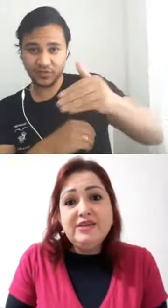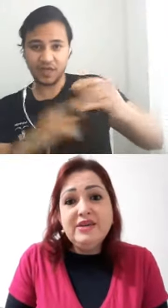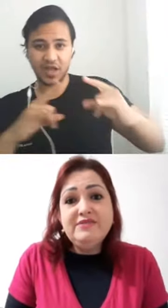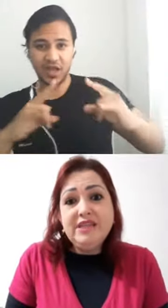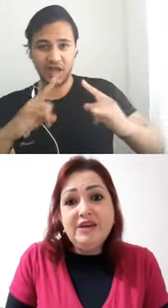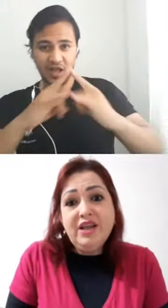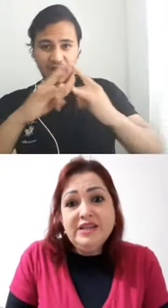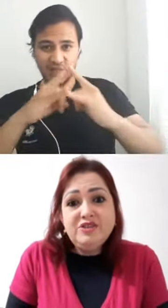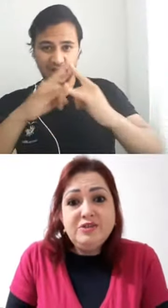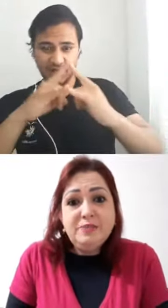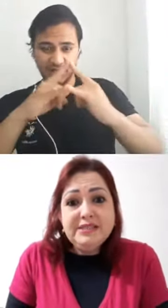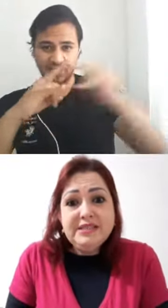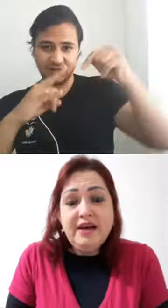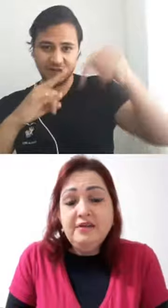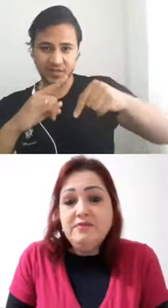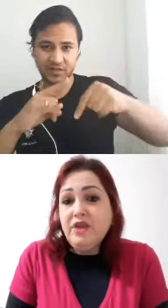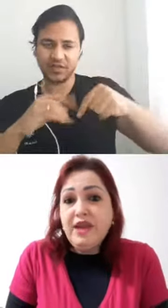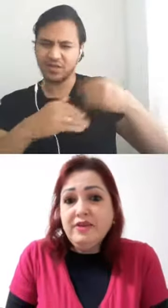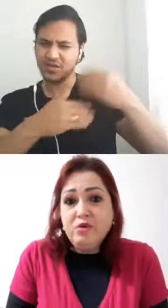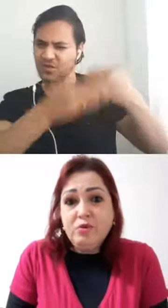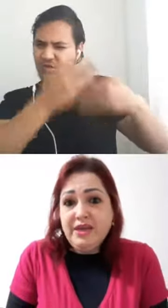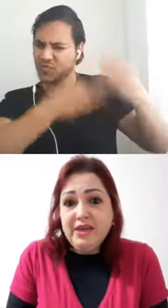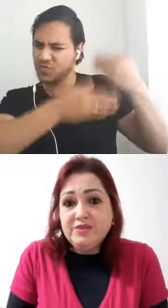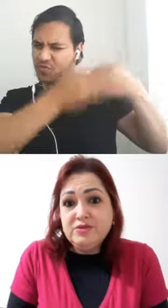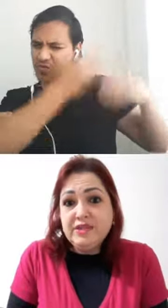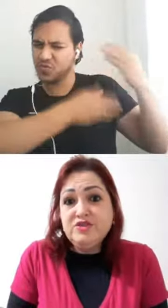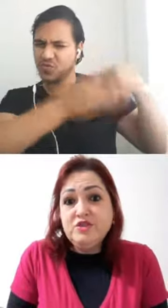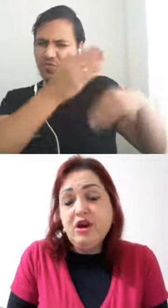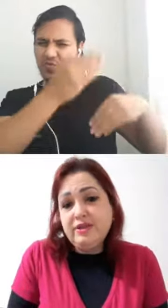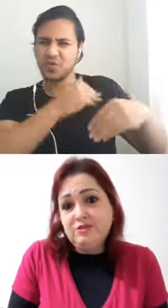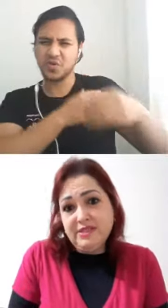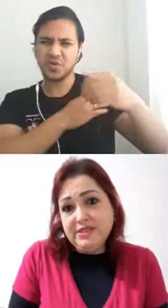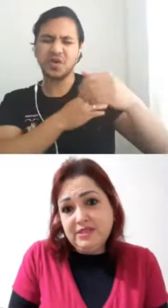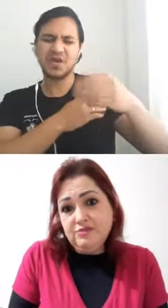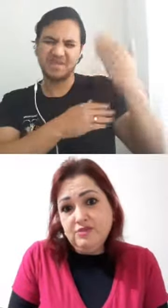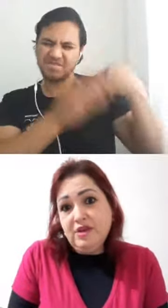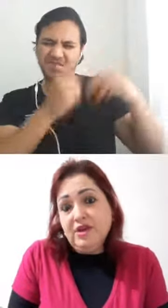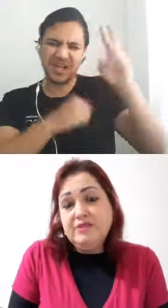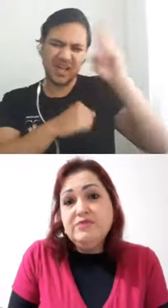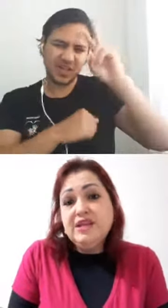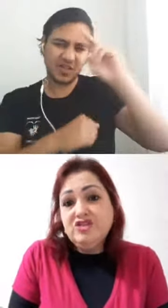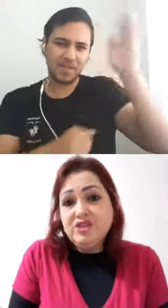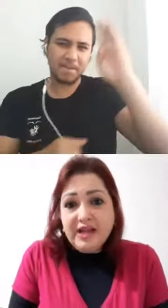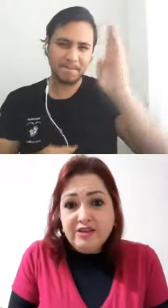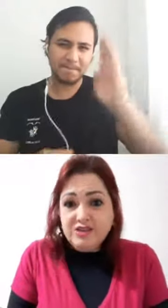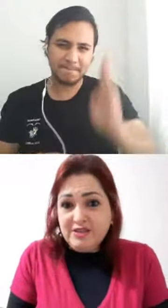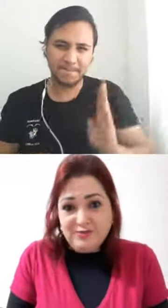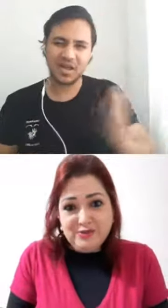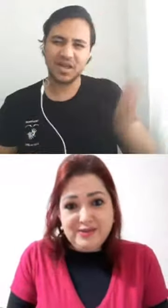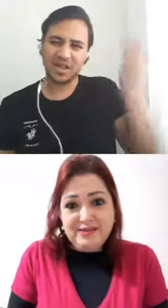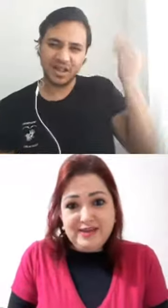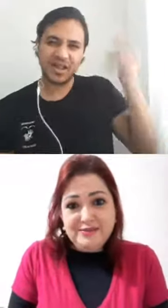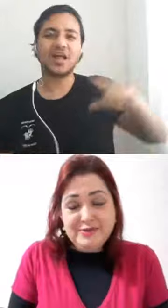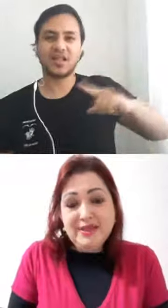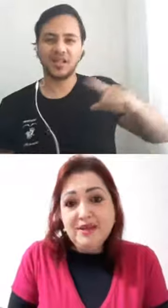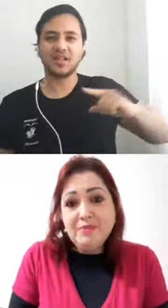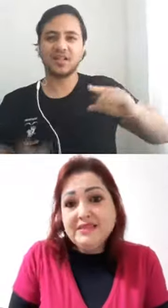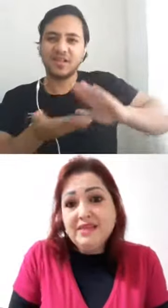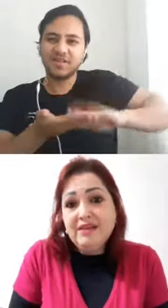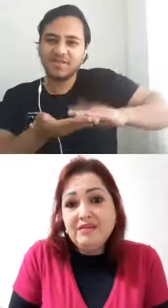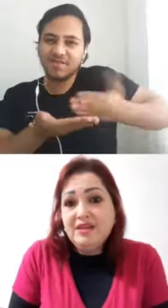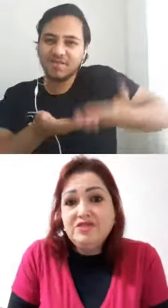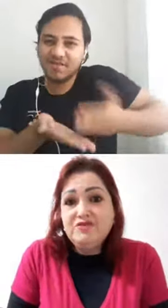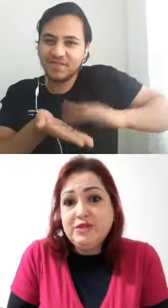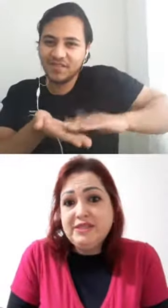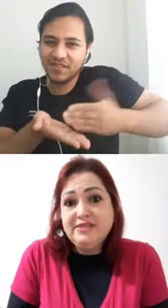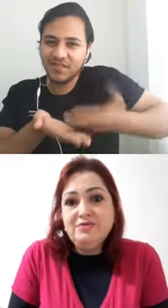Então, quer dizer, olha, se a gente pensar, foi lá no começo, na história do Brasil. Então, desde lá nós já temos os intérpretes. Mas, claro